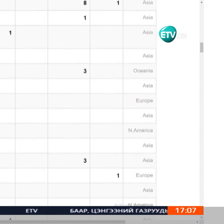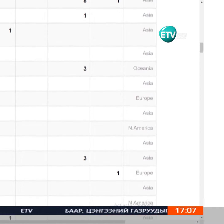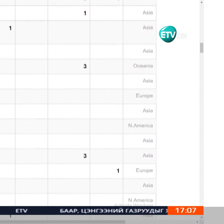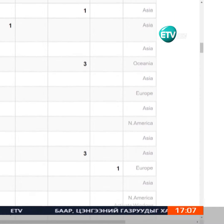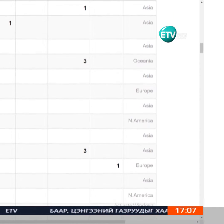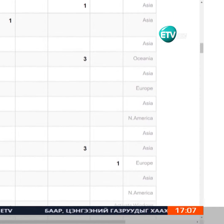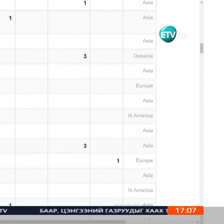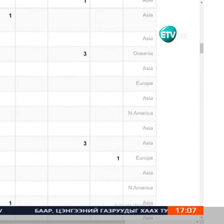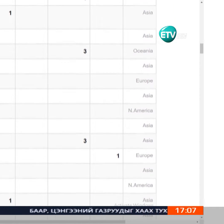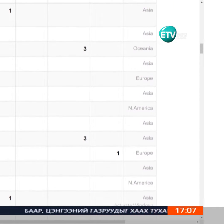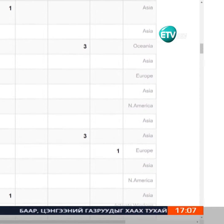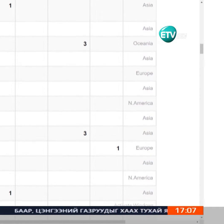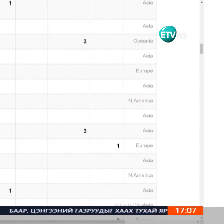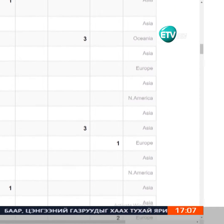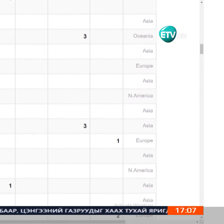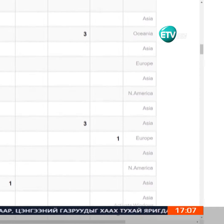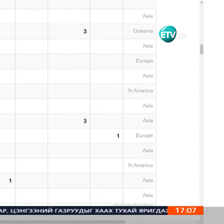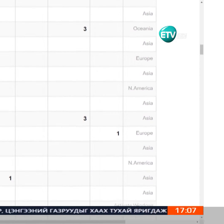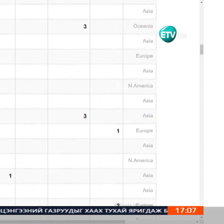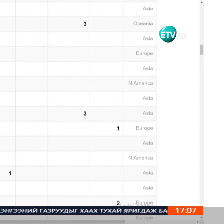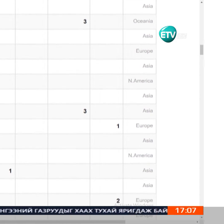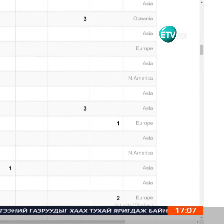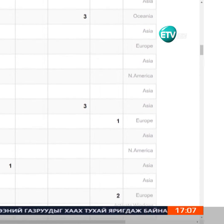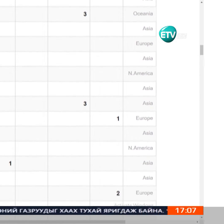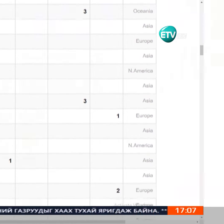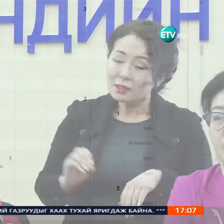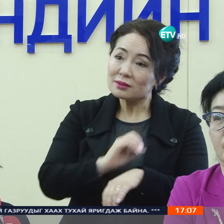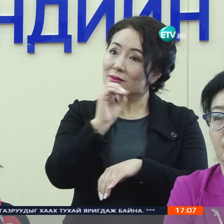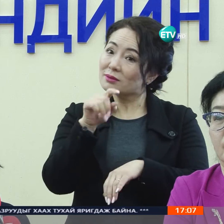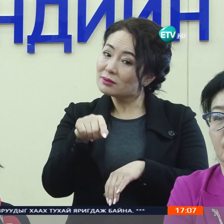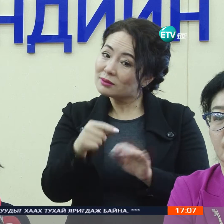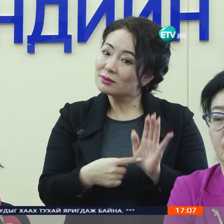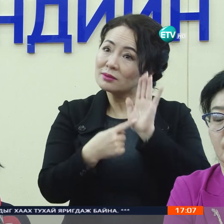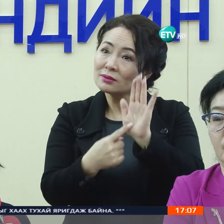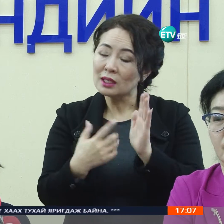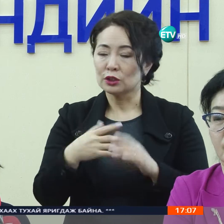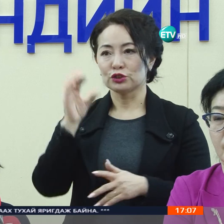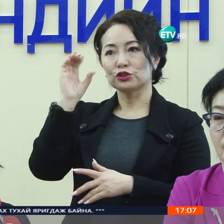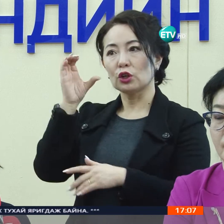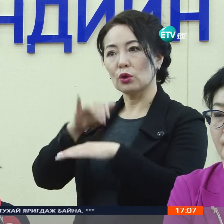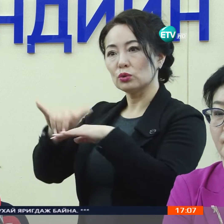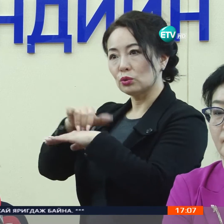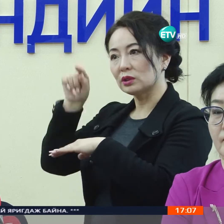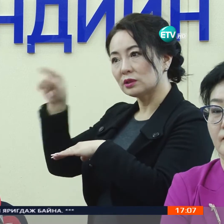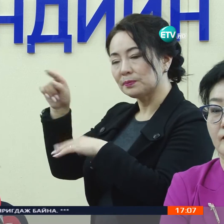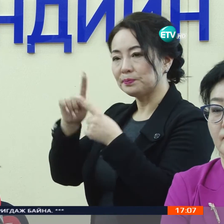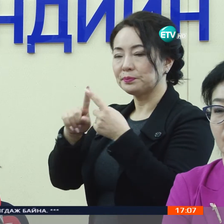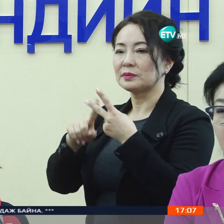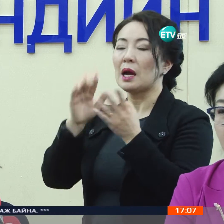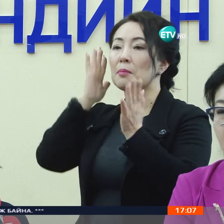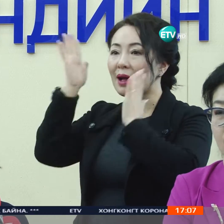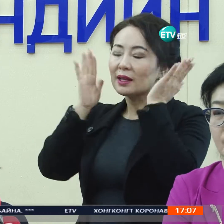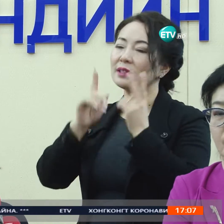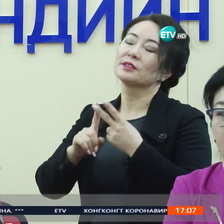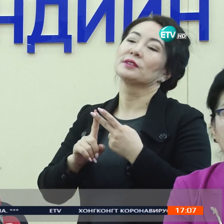159 тохиолдол бүртгэгдэж нас баралтын тоо 1 гэсэн мэдээг өглөө. Бүгд найрамдах Солонгосоор дуус, Малайз, Вьетнам,